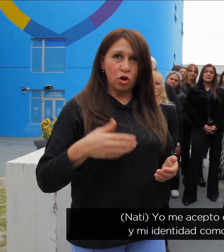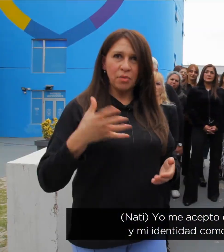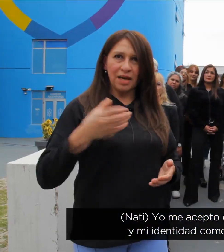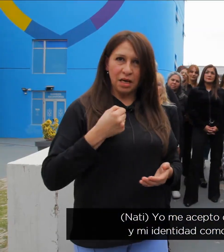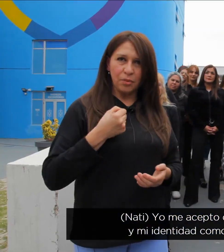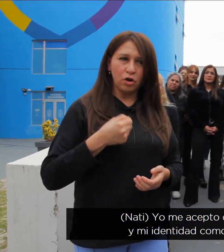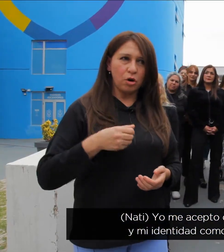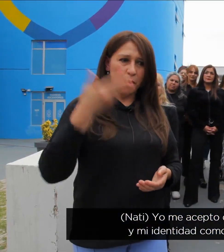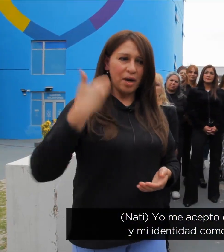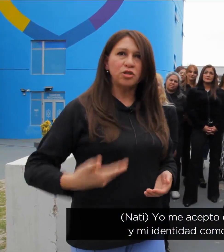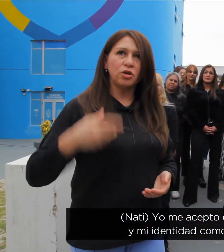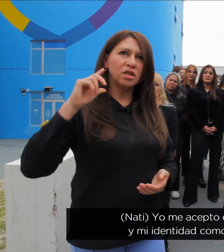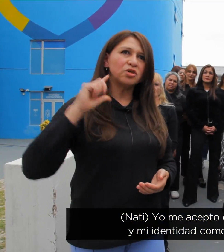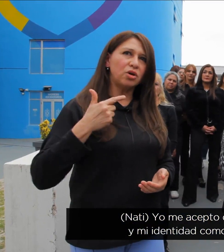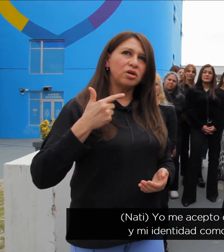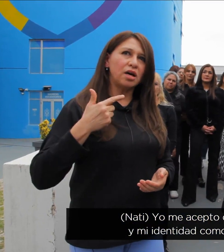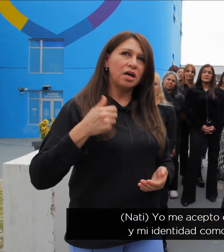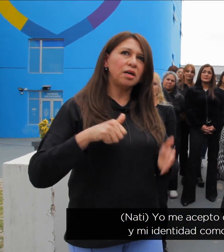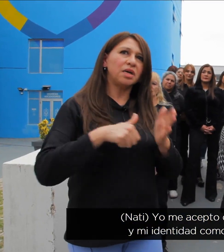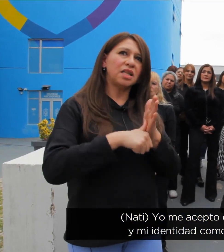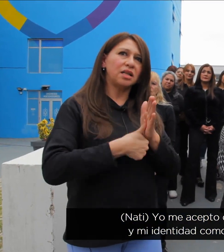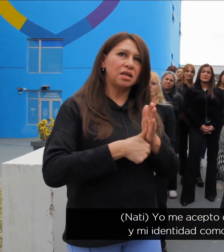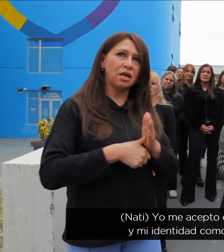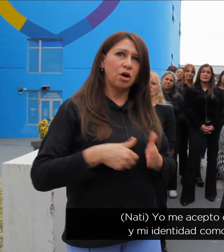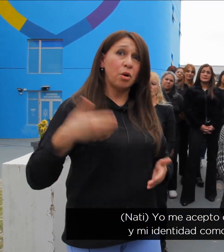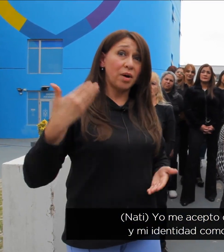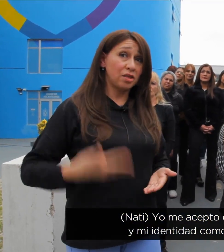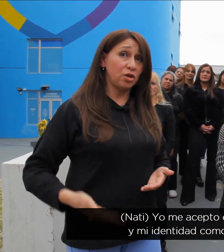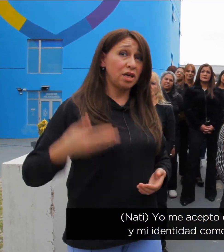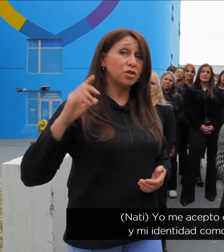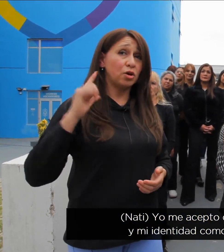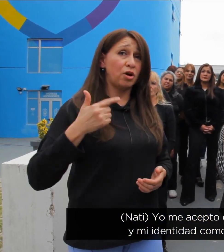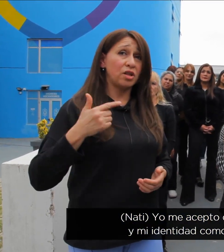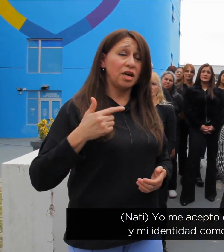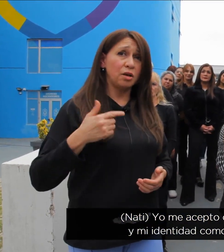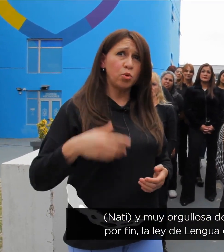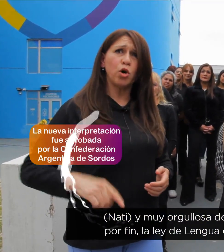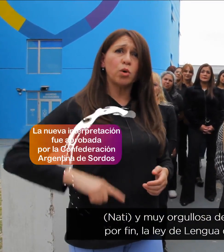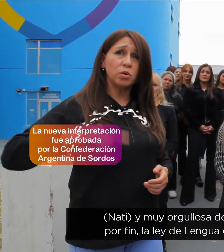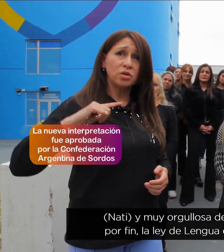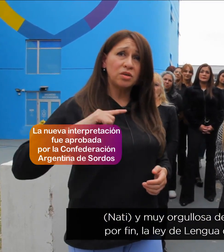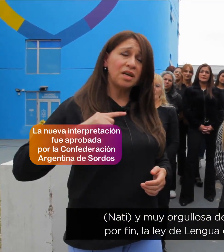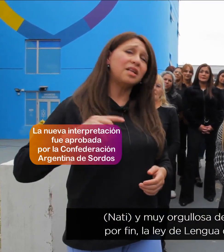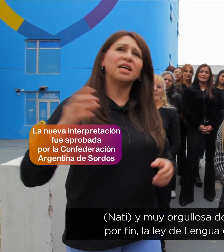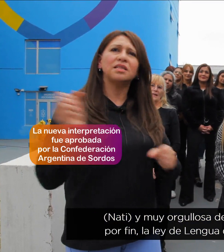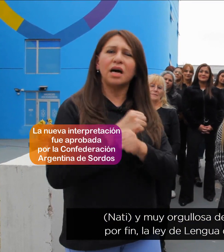me acepto como persona sorda y mi identidad como persona sorda y muy orgullosa de que se haya